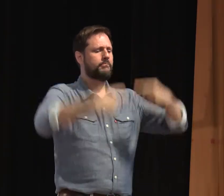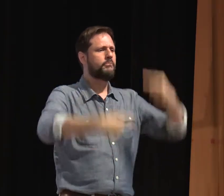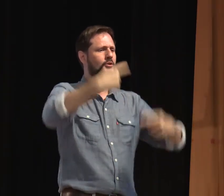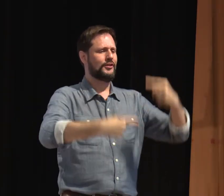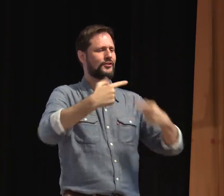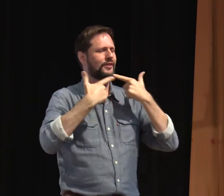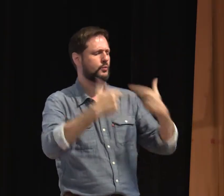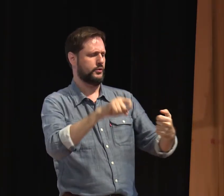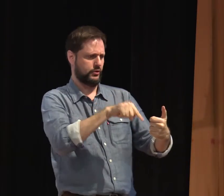O meu tema é